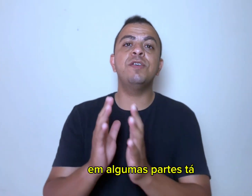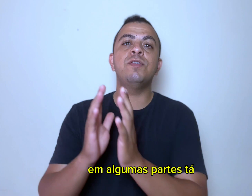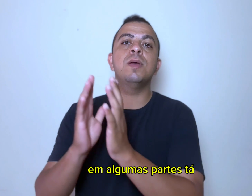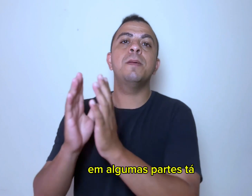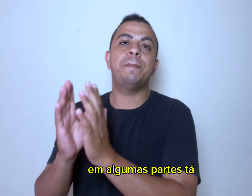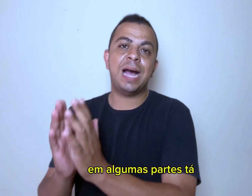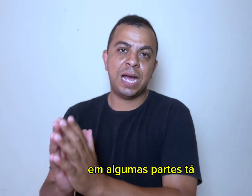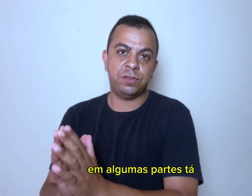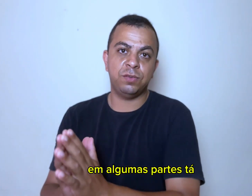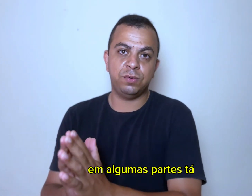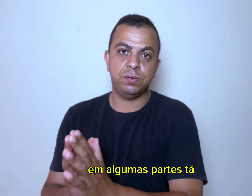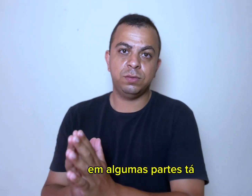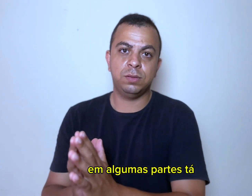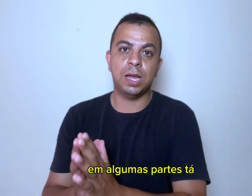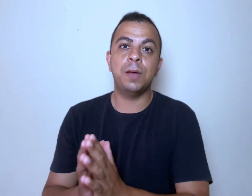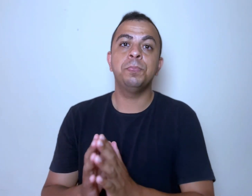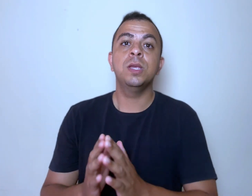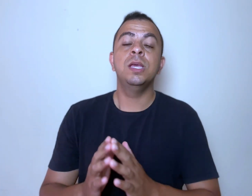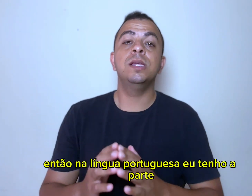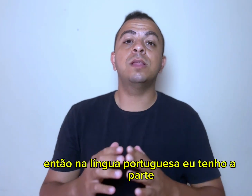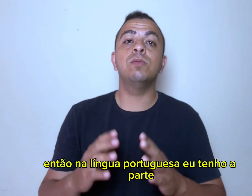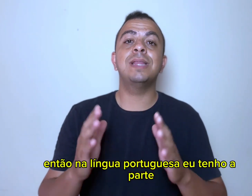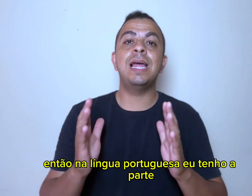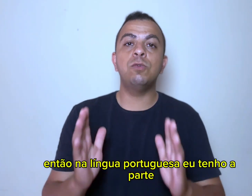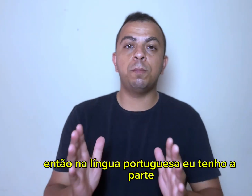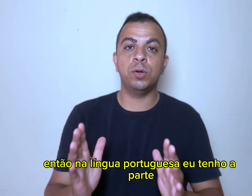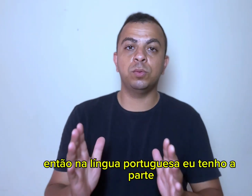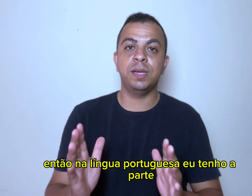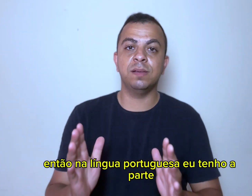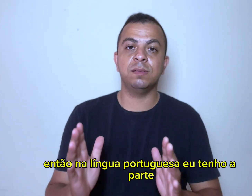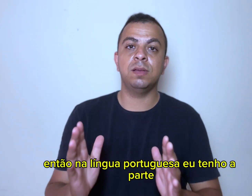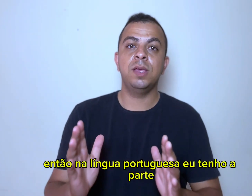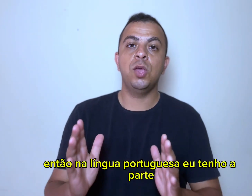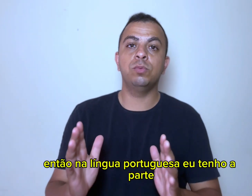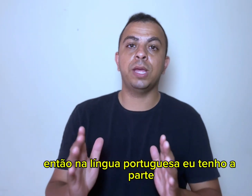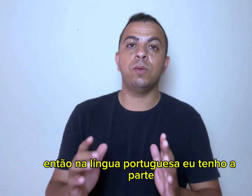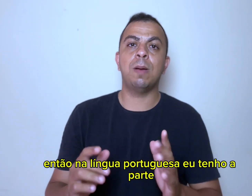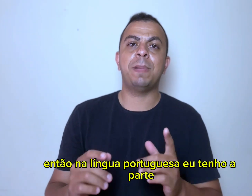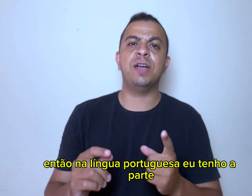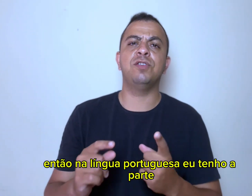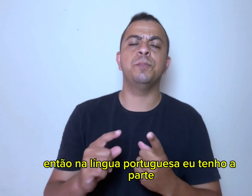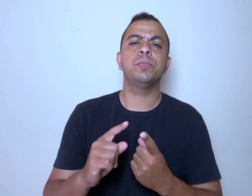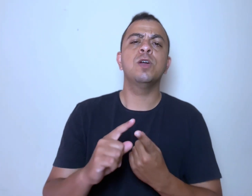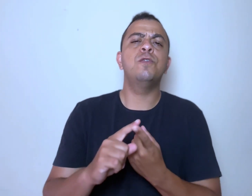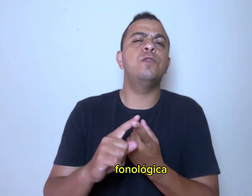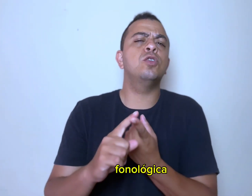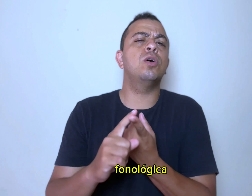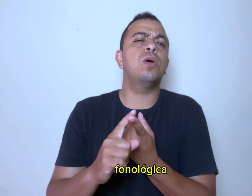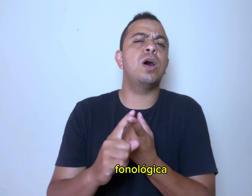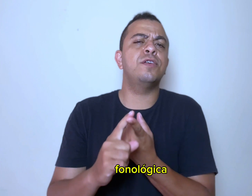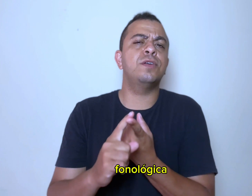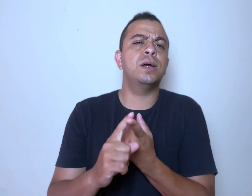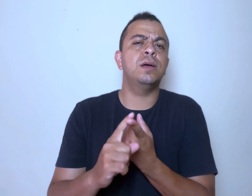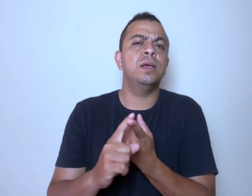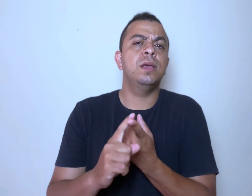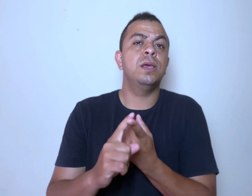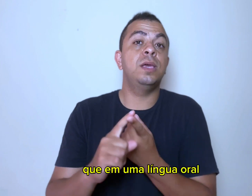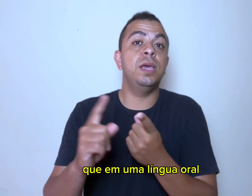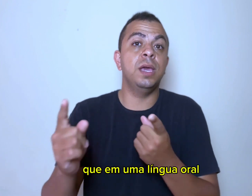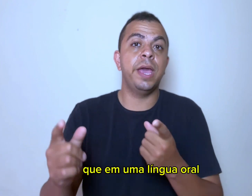algumas partes, tá? Então, na língua portuguesa, eu tenho a parte fonológica, que em